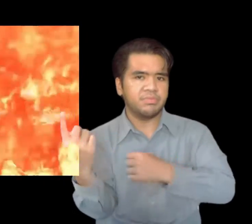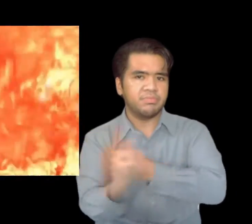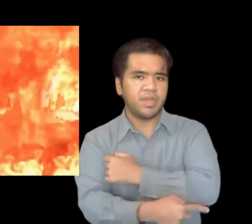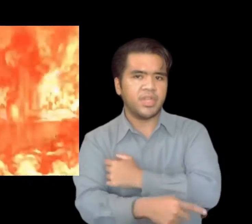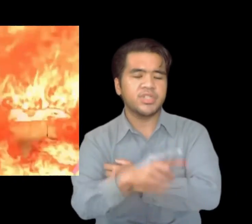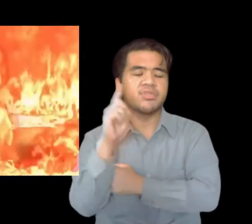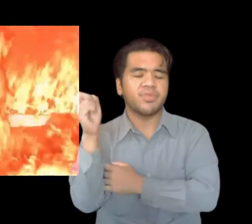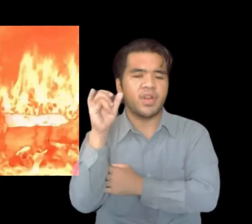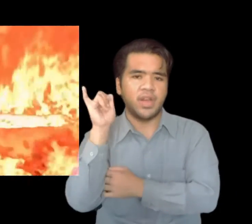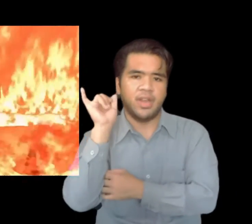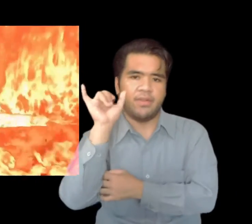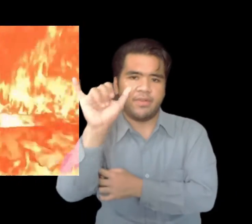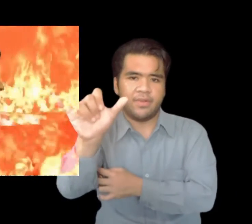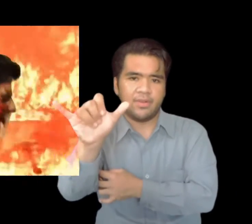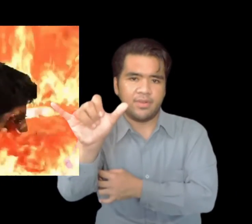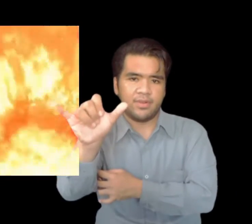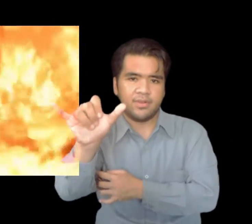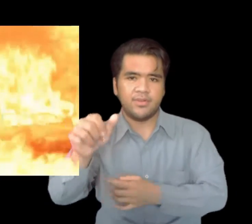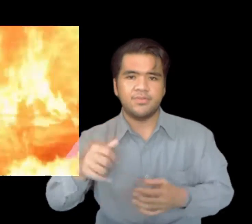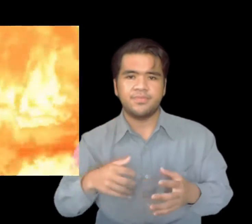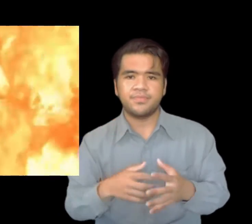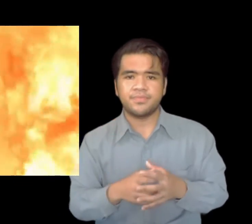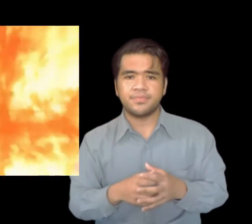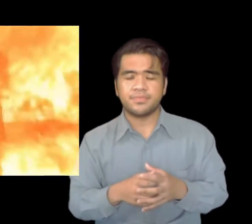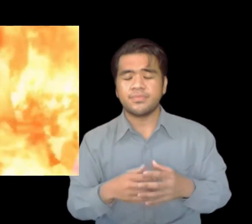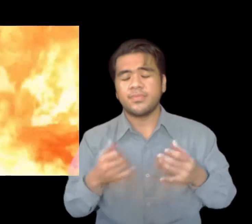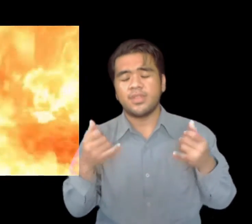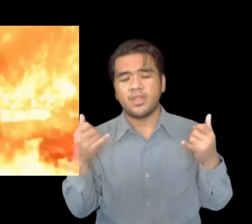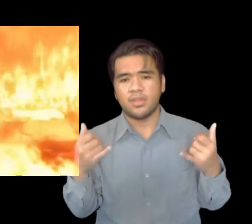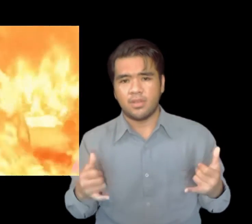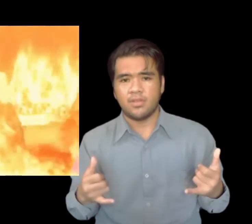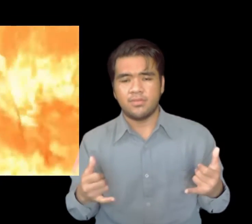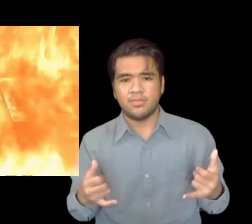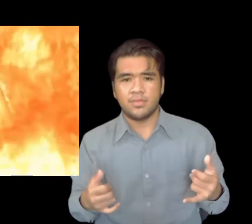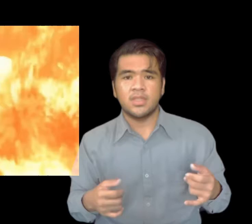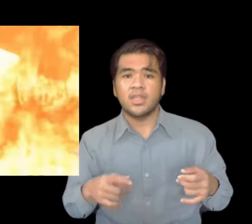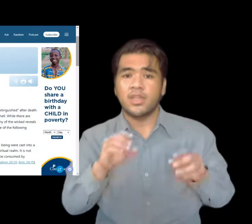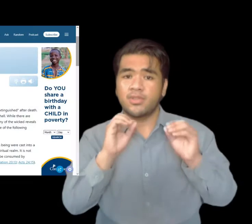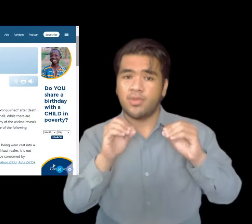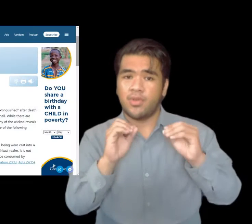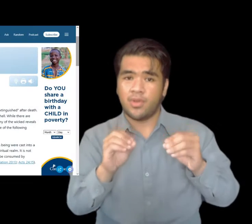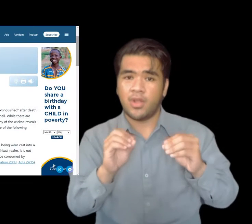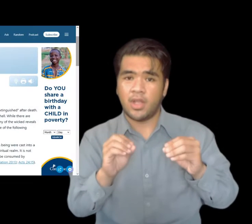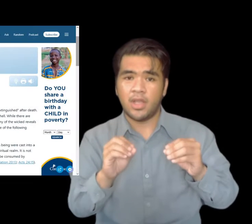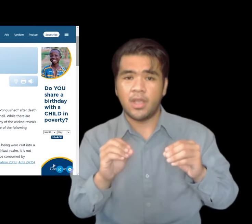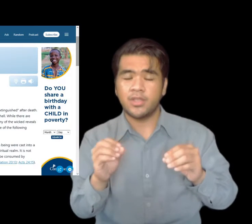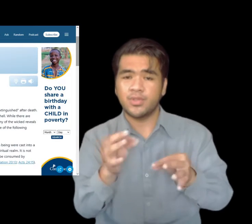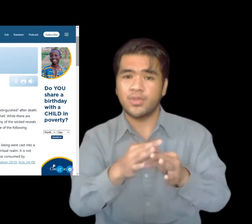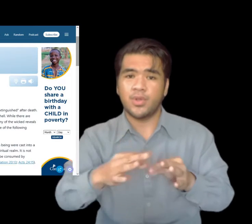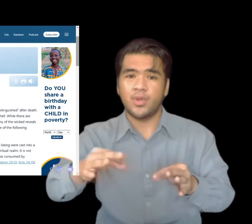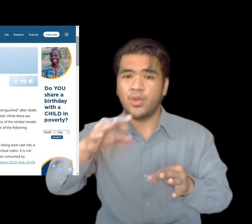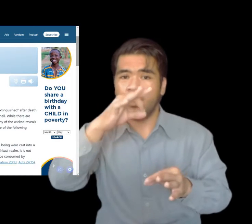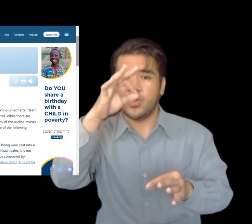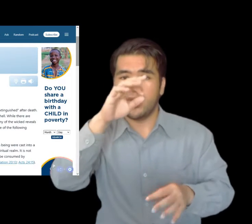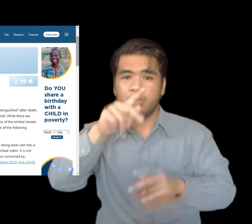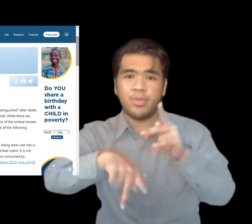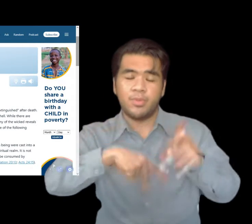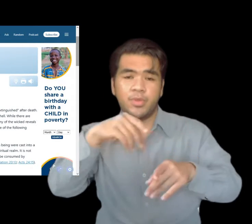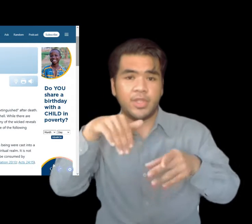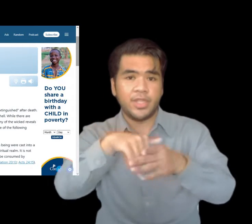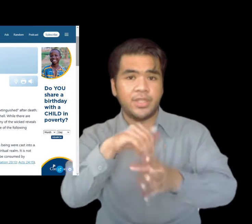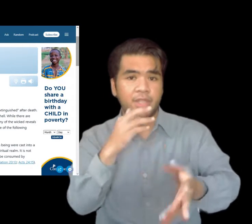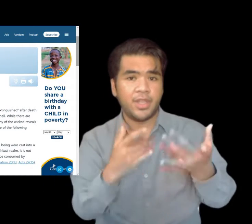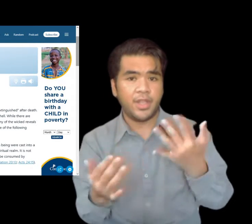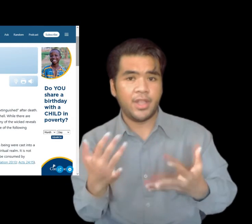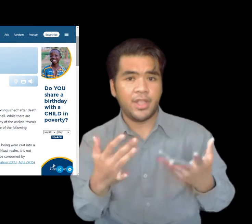upang mapagbayaran nila ang kanilang mga kasalanan sa impyerno ng walang hanggan. Sa makatuwid, ang katuruang ang mga